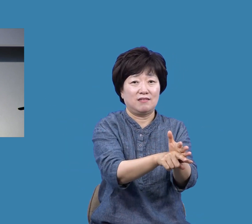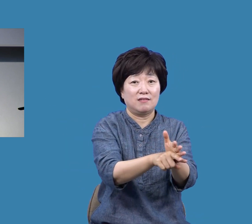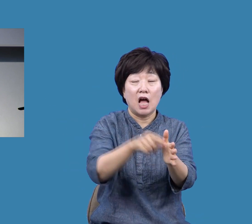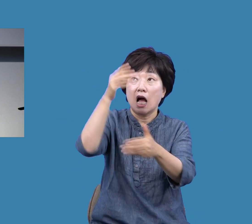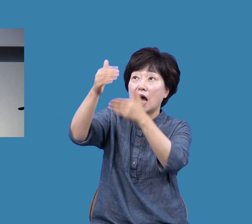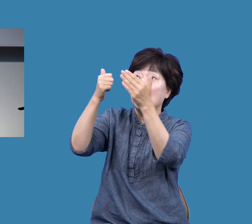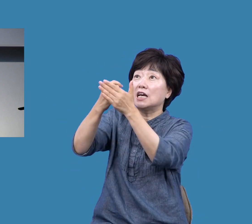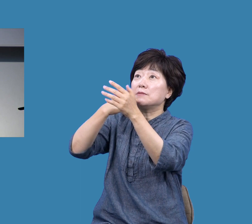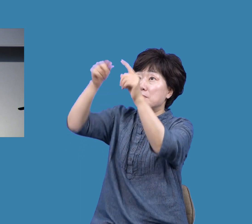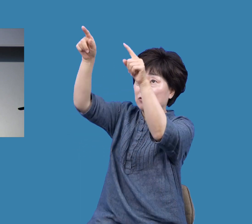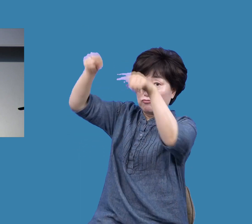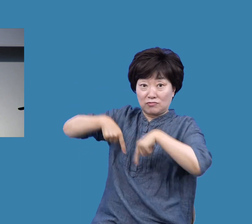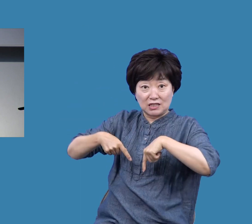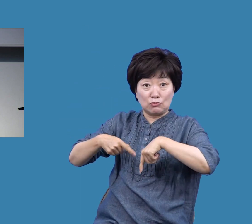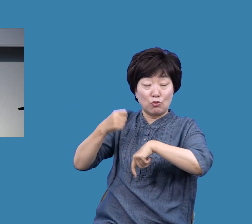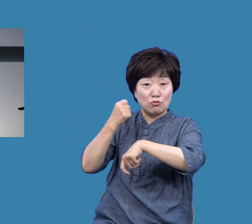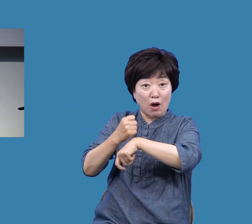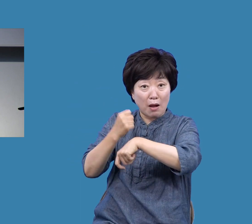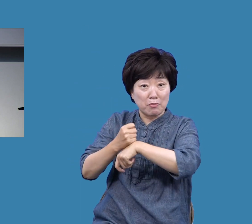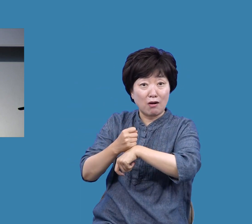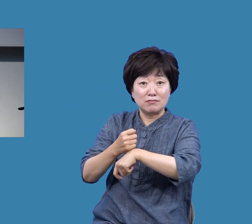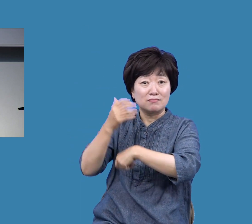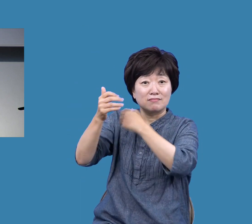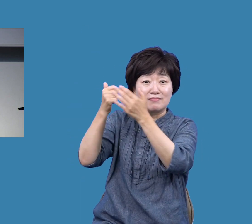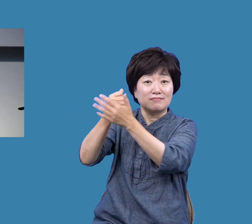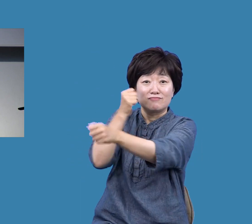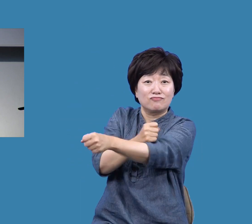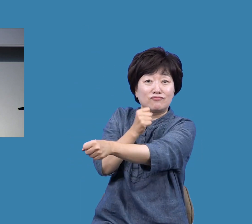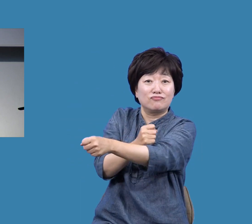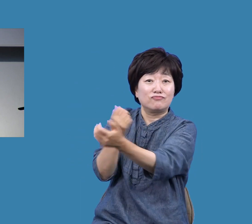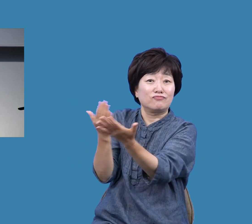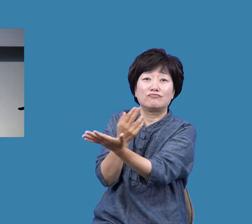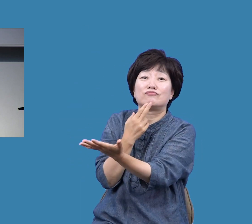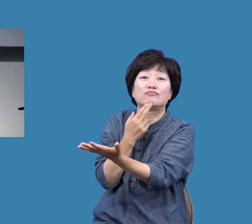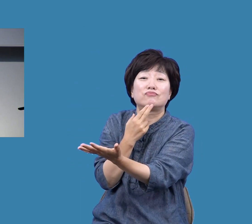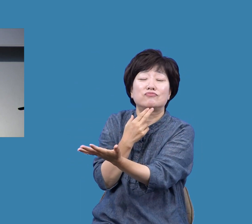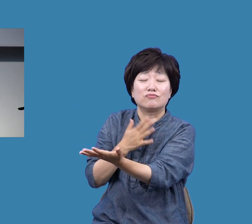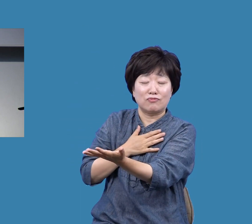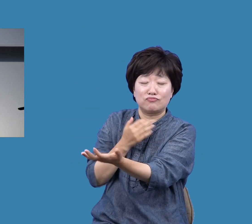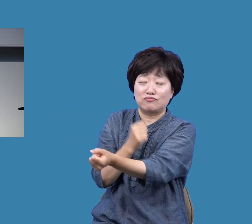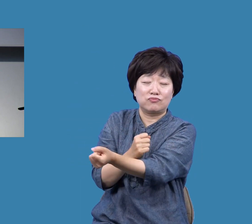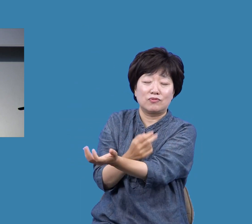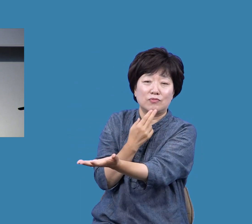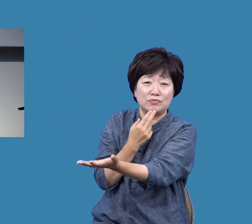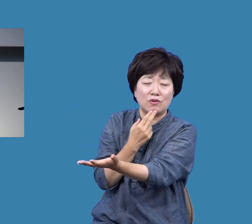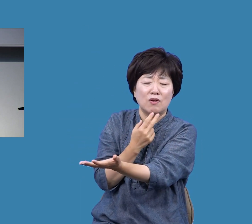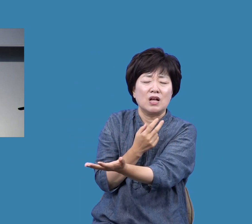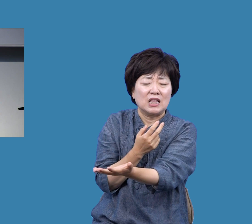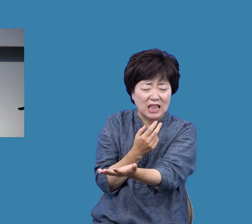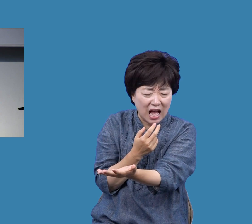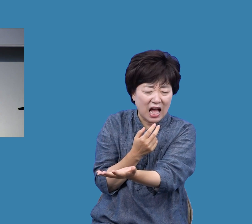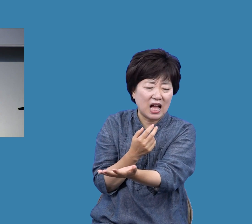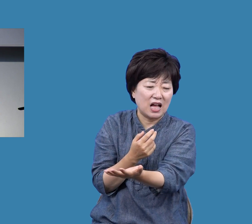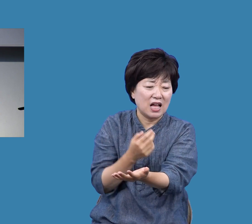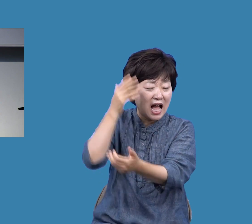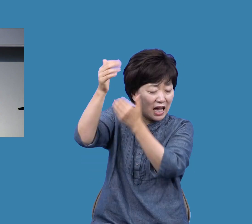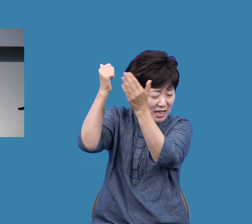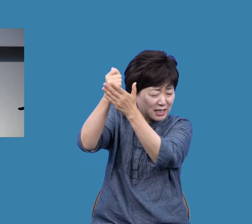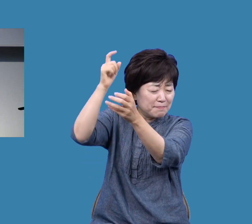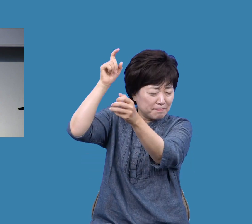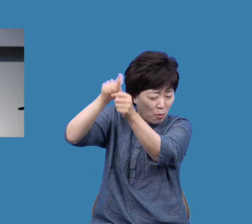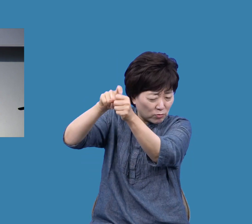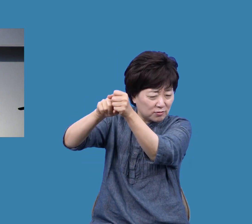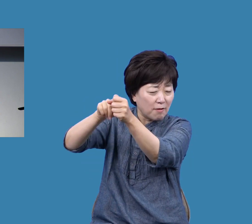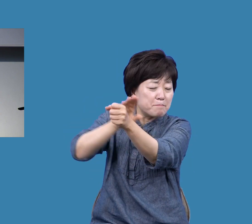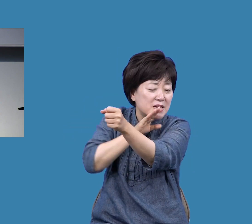결국 수고하는 건 사람 때문에 수고하게 되는 거고, 결국 속 썩는 것도 사람 때문에 속 썩게 되는 거지, 뭐 하나님 때문에 속 썩고 수고할